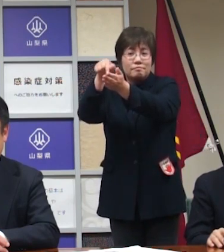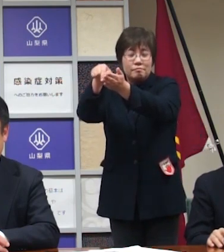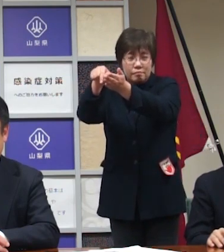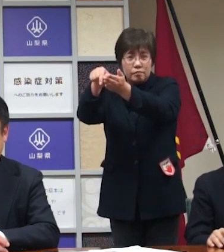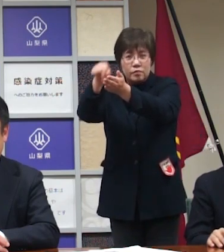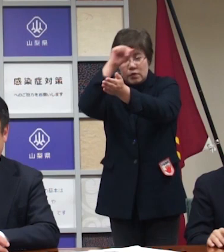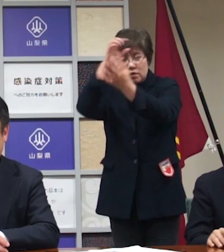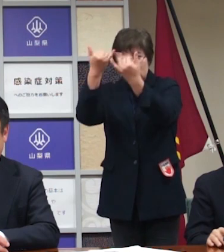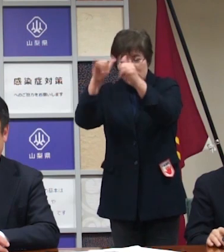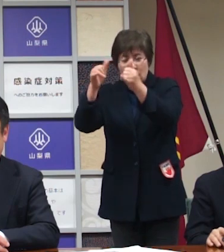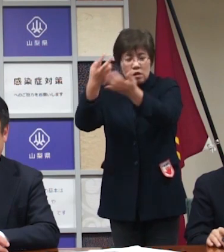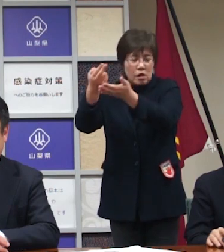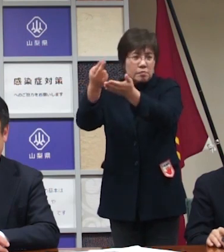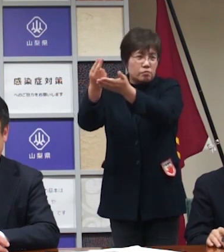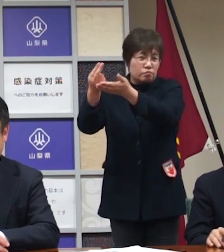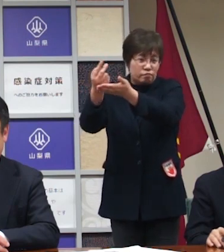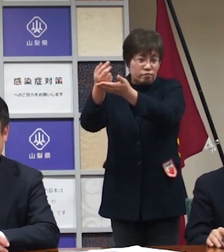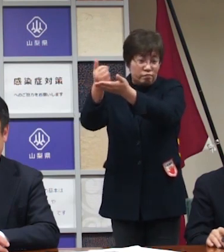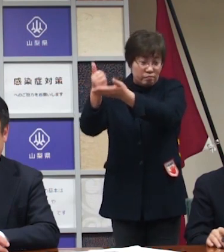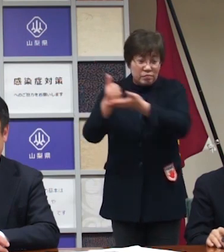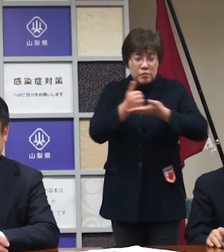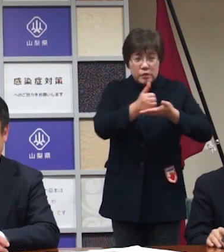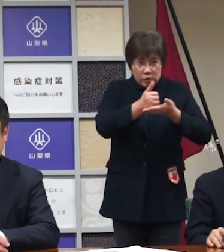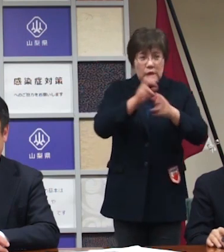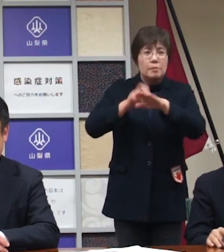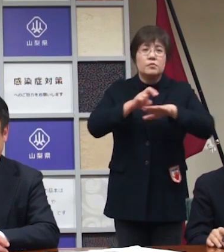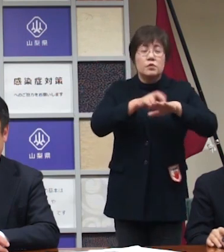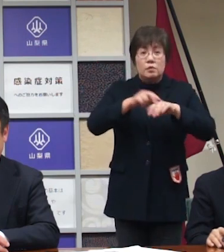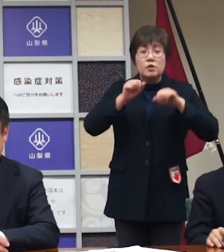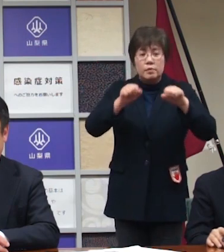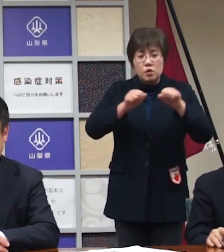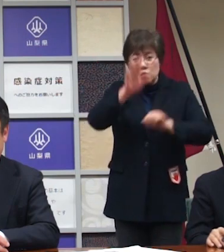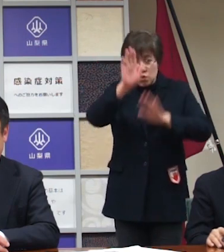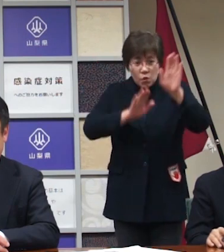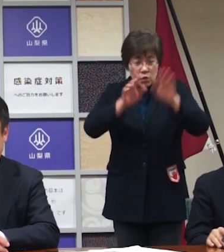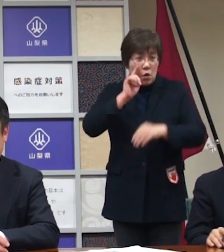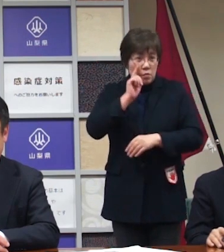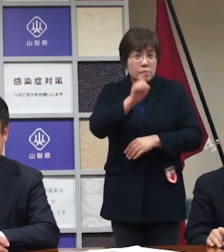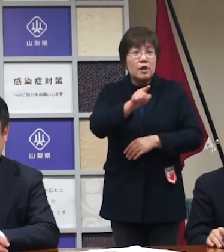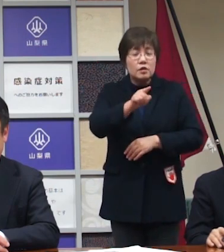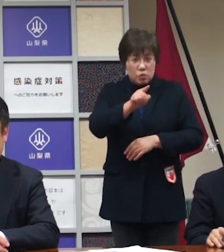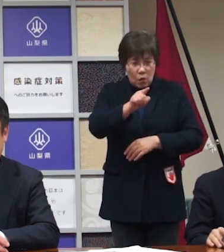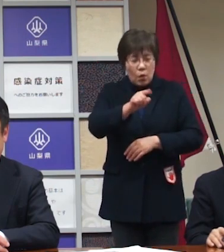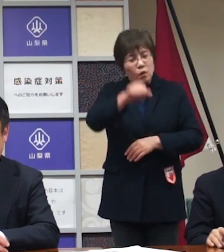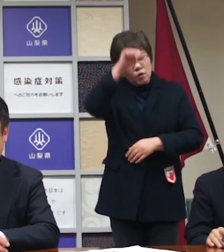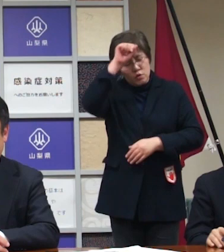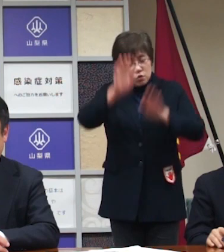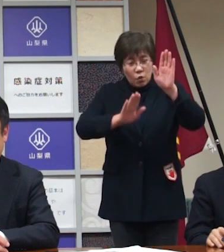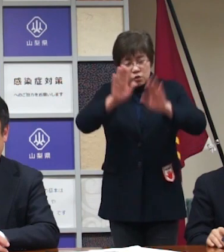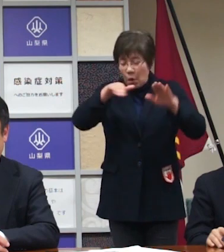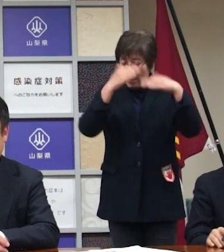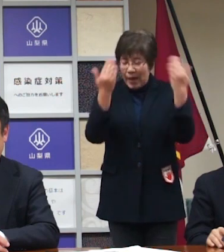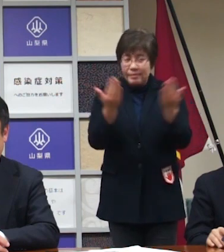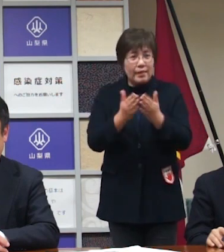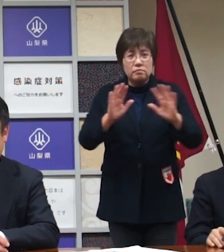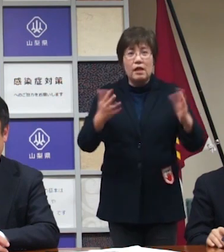でその方々の状況をちょっと見てみますと、全く症状がないのに、